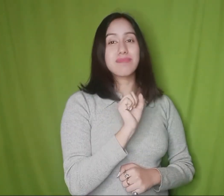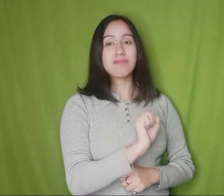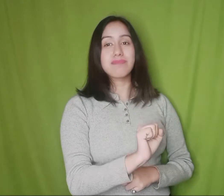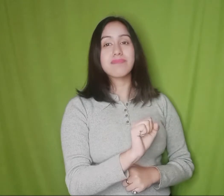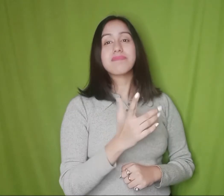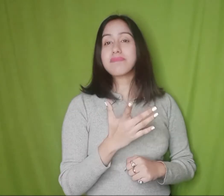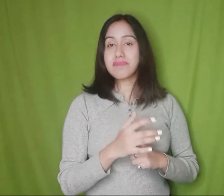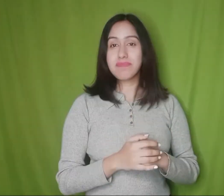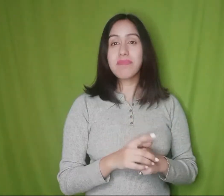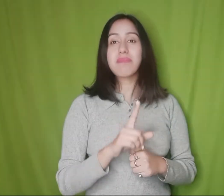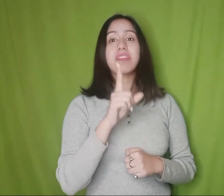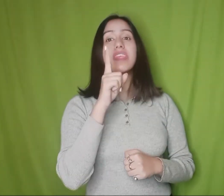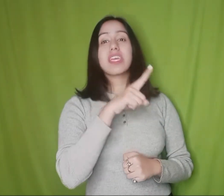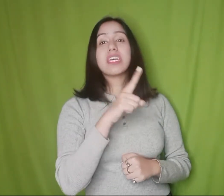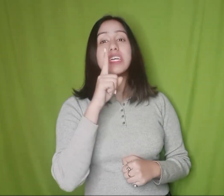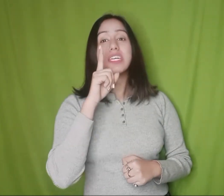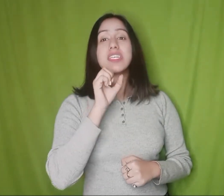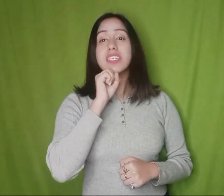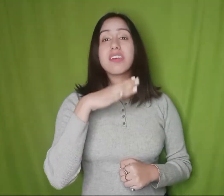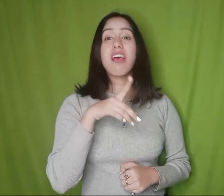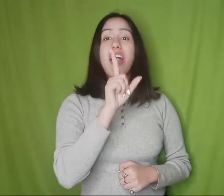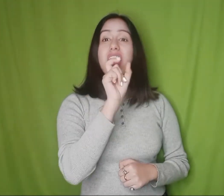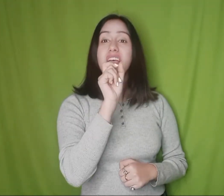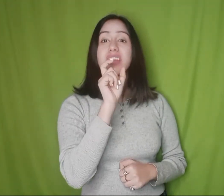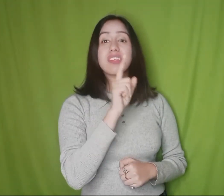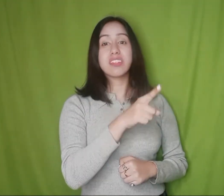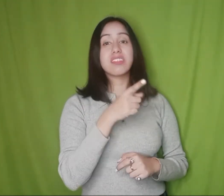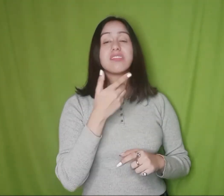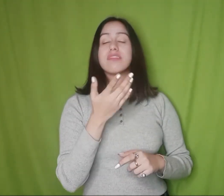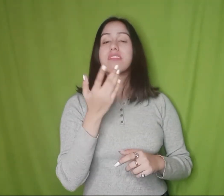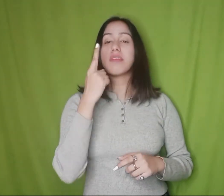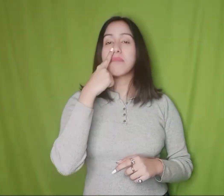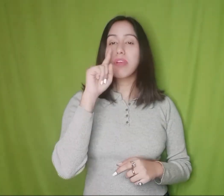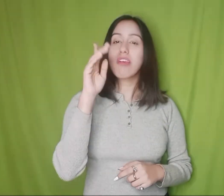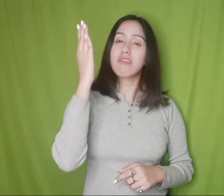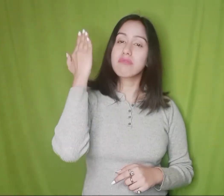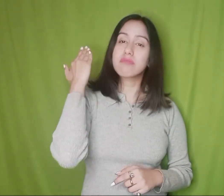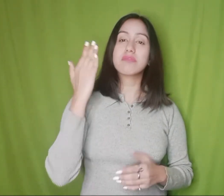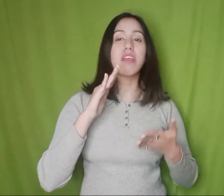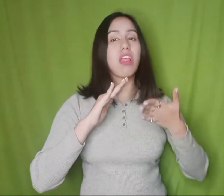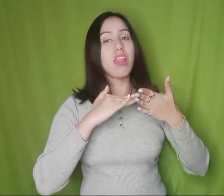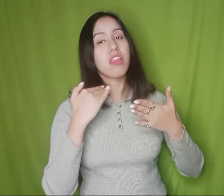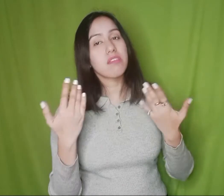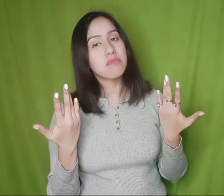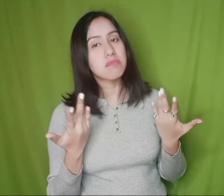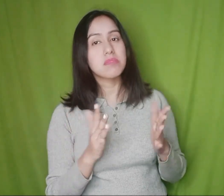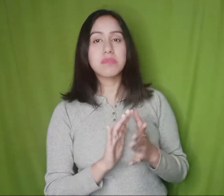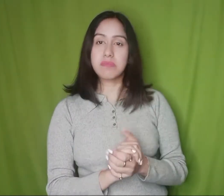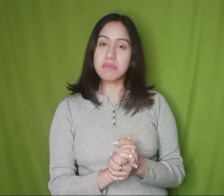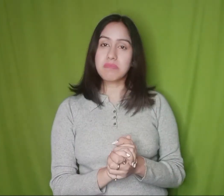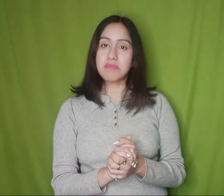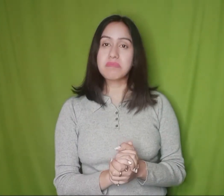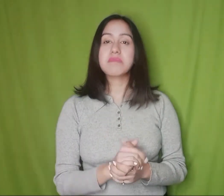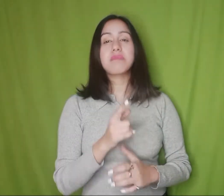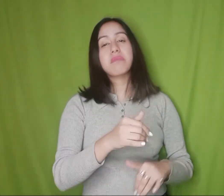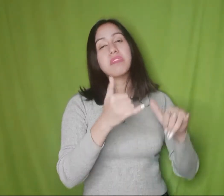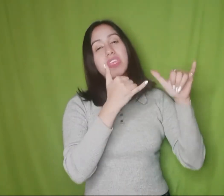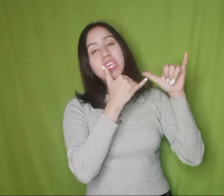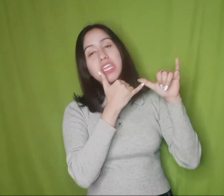बच्ची की जिम्मेदारी थी जिसने 10 साल की कच्ची उम्र में अपनी माँ को खोने का दुख झेल लिया था। उस